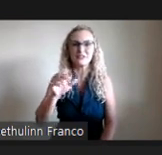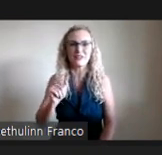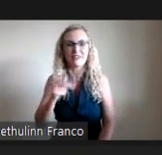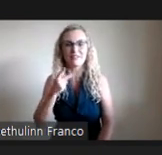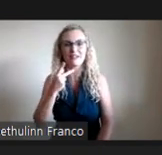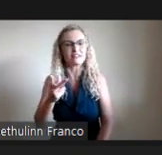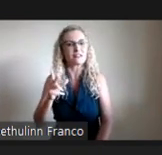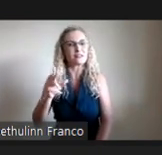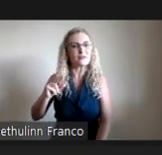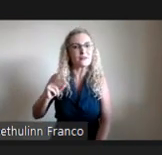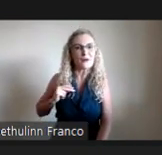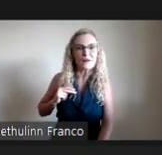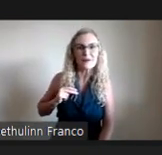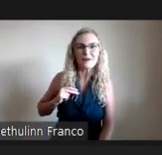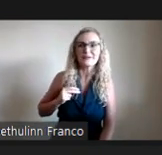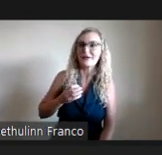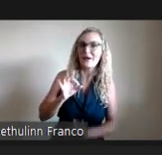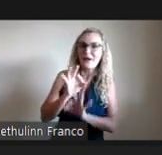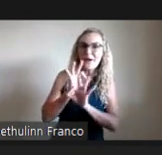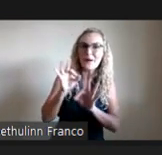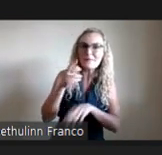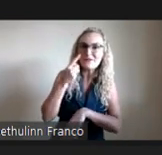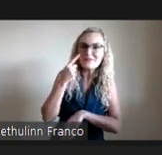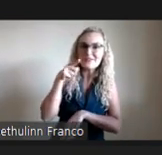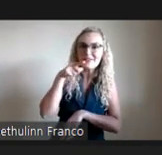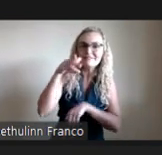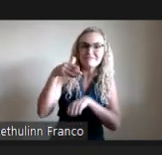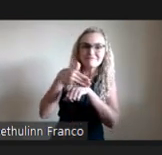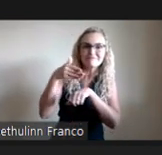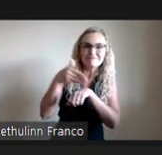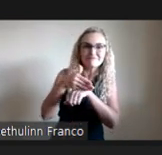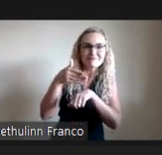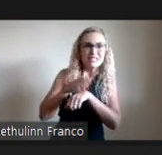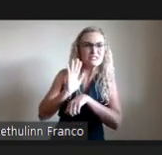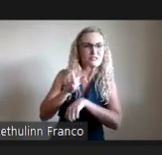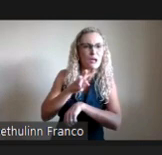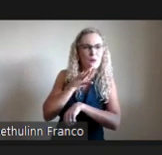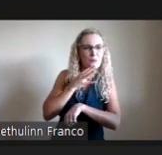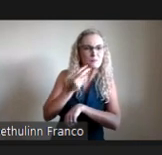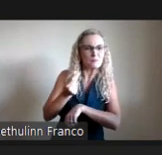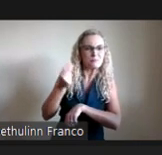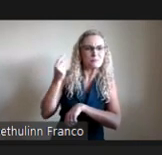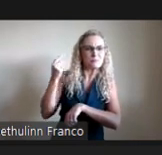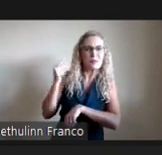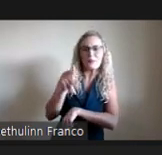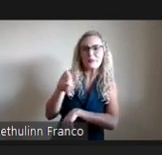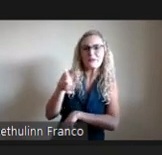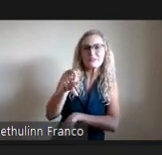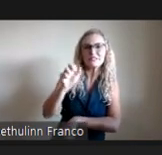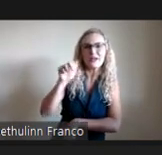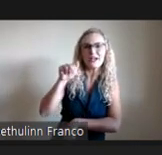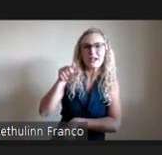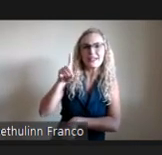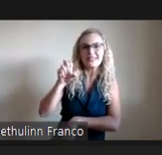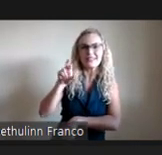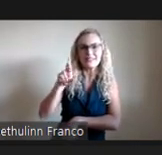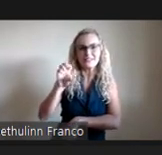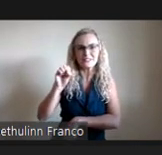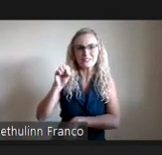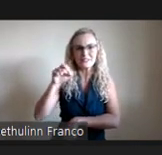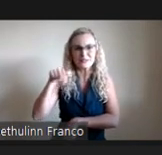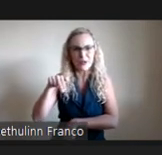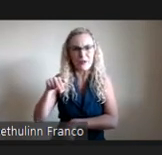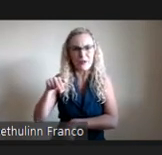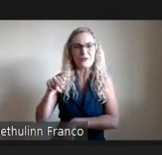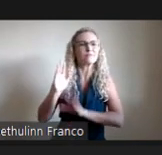senhor Cass, PH de Belo Horizonte, desde 2006. Lembro com muita emoção de suas interpretações